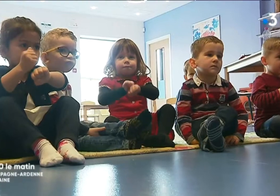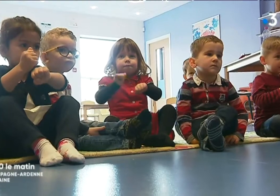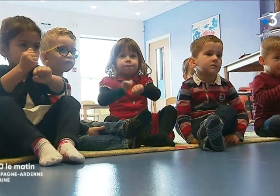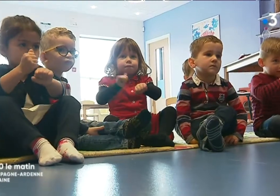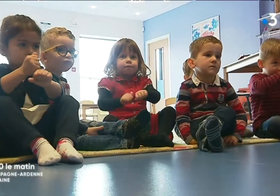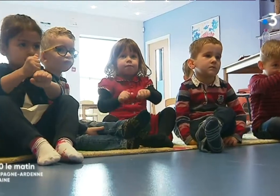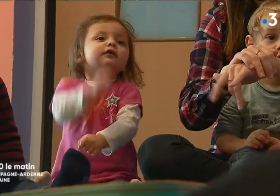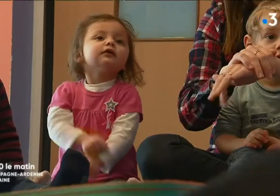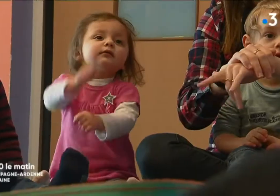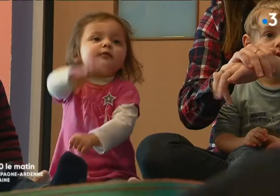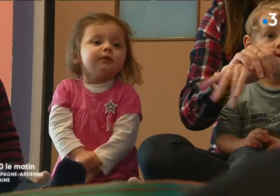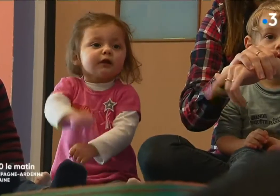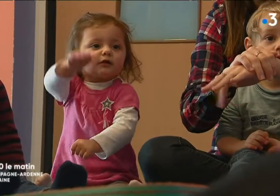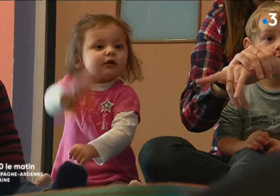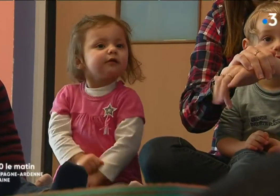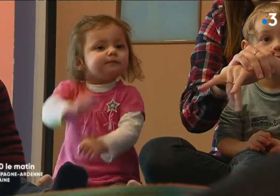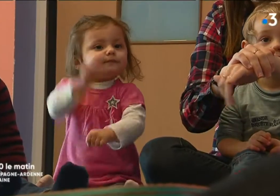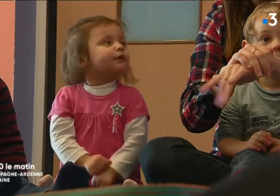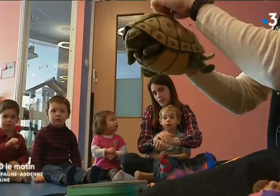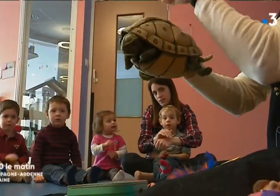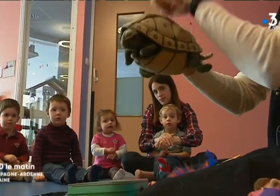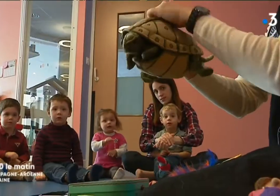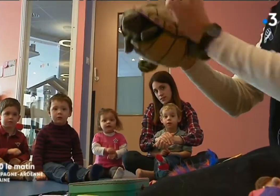au profit de l'oralisation, mais elle a largement fait ses preuves depuis.